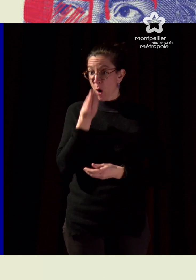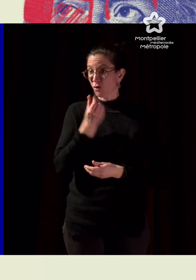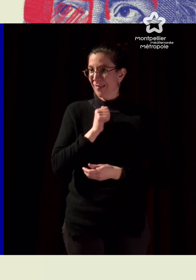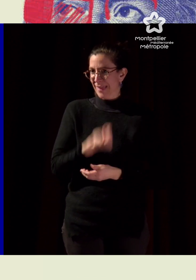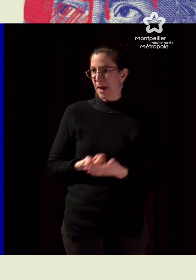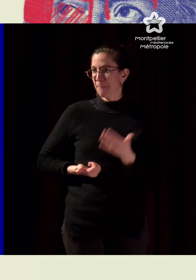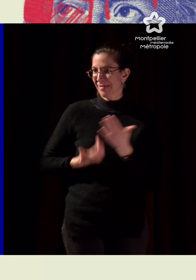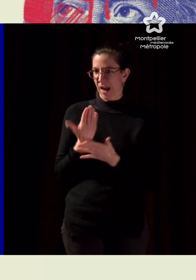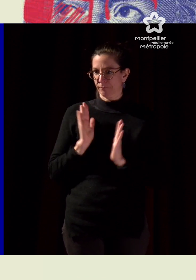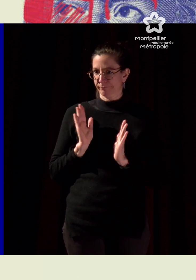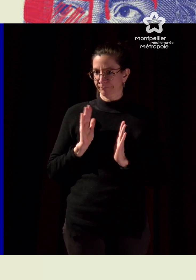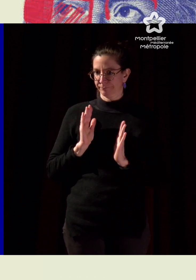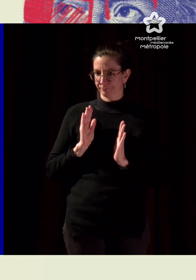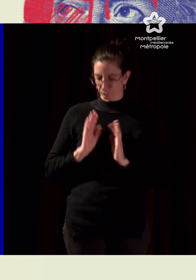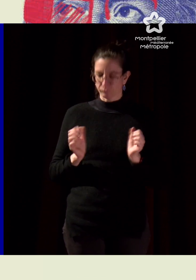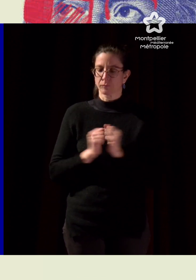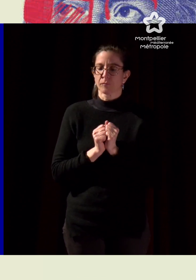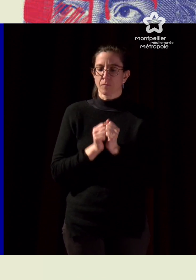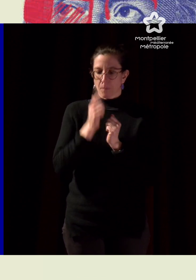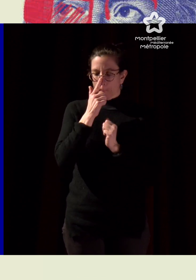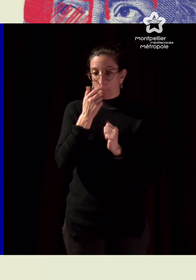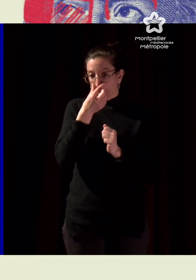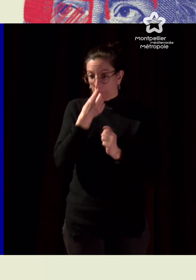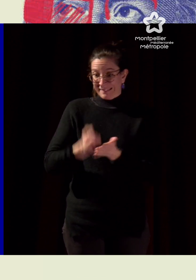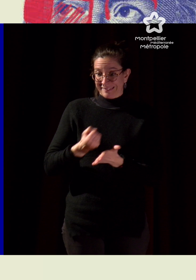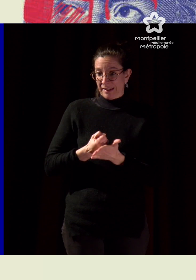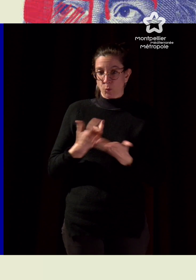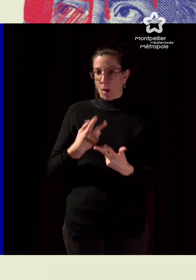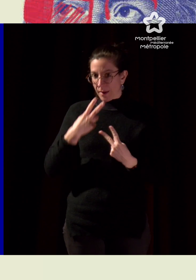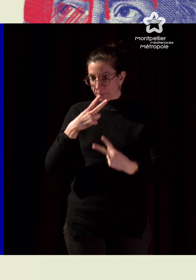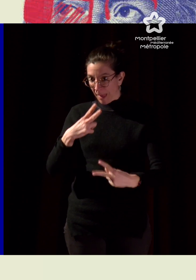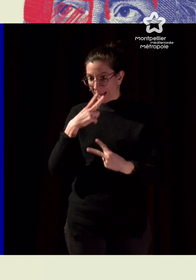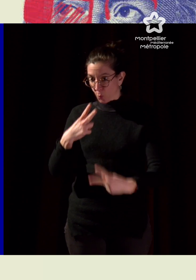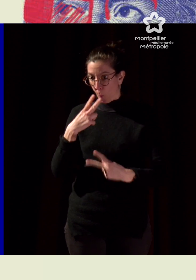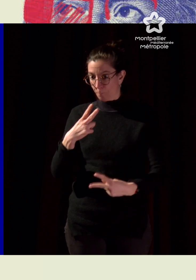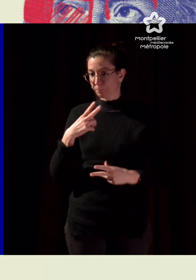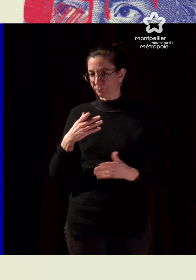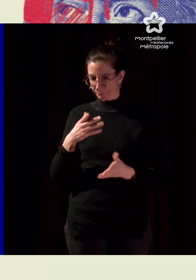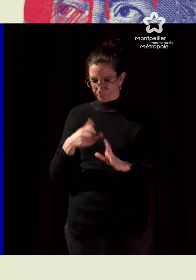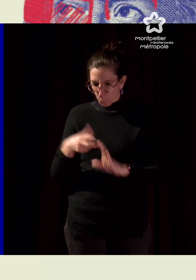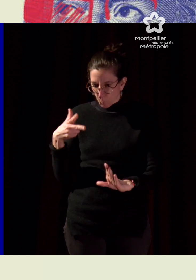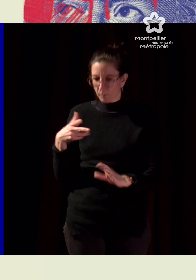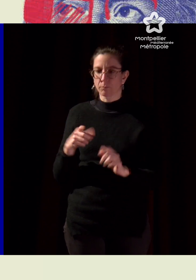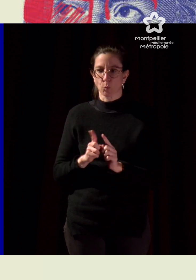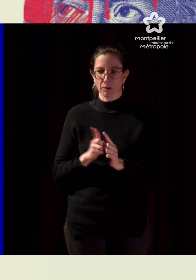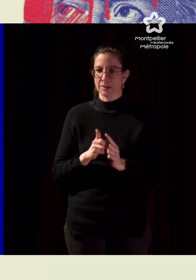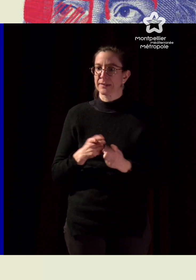dans leur respiration. Vous allez voir pourquoi après. On teste la glycémie à